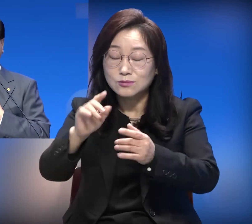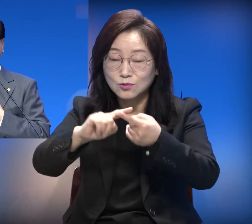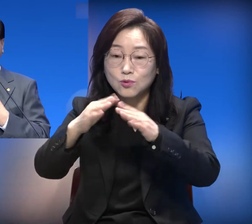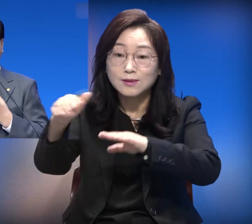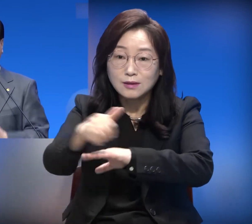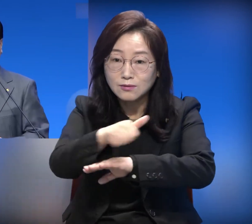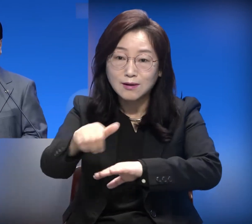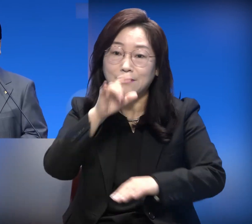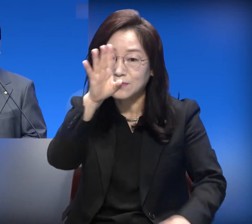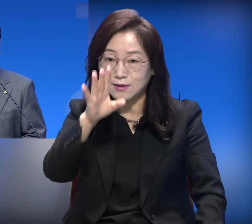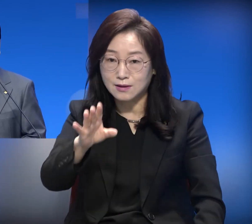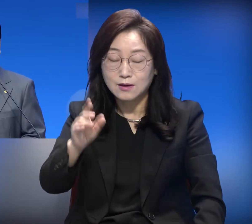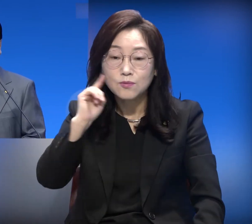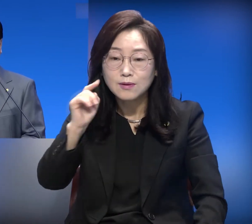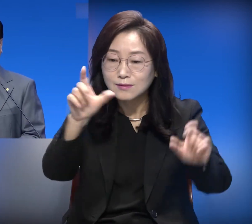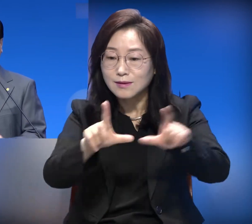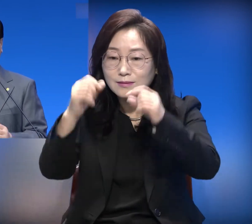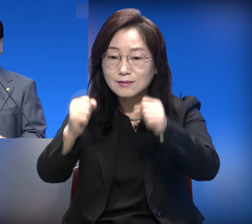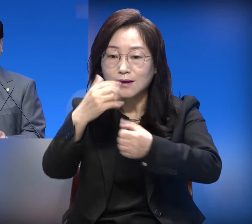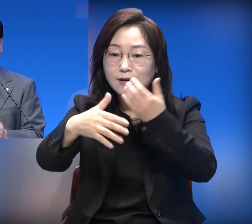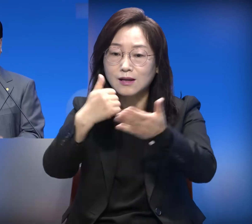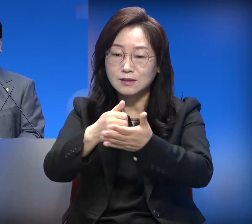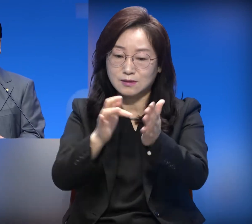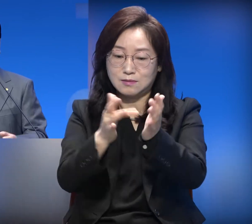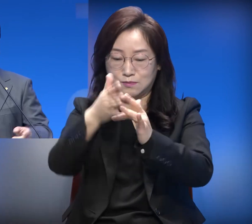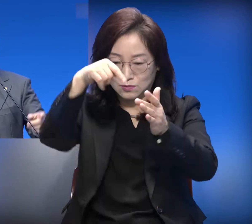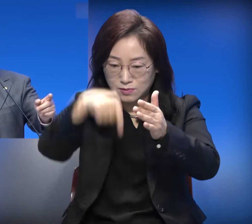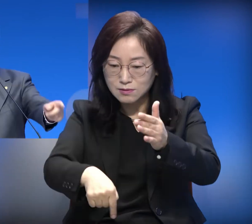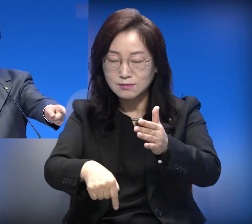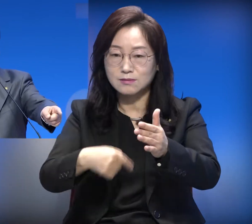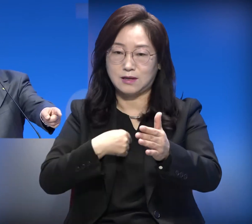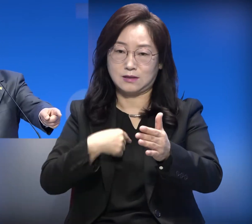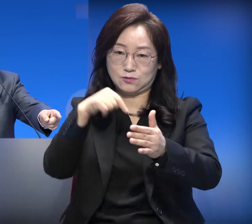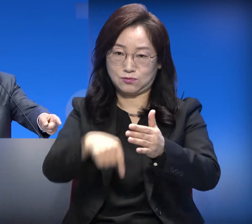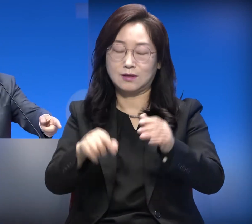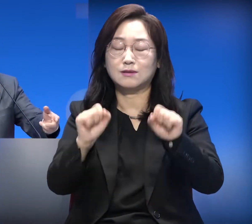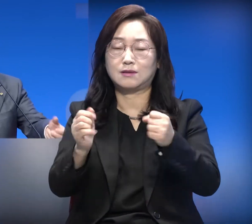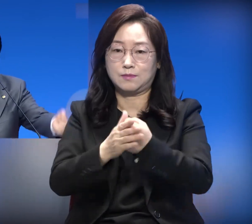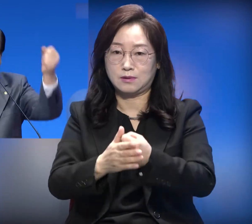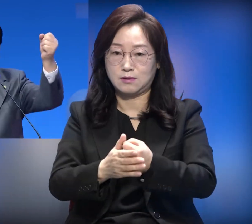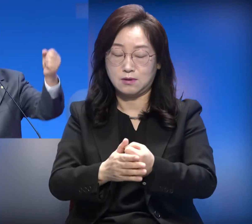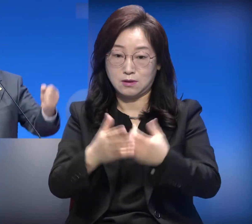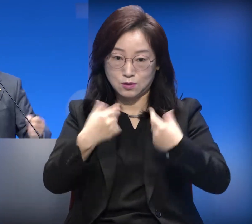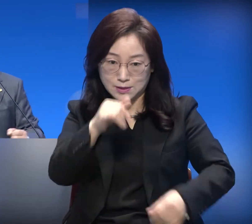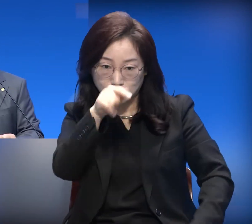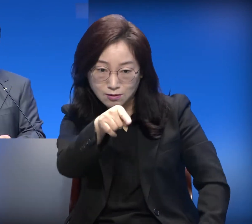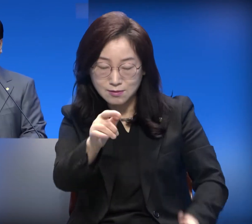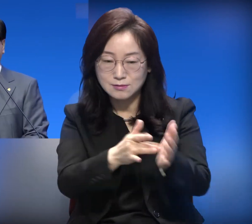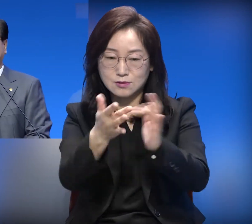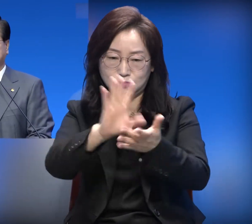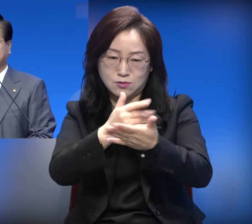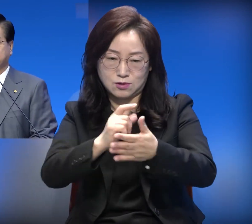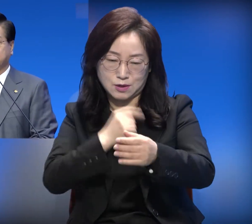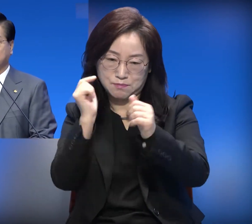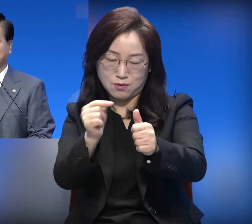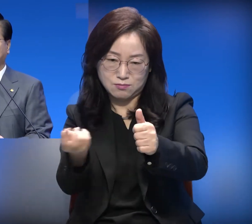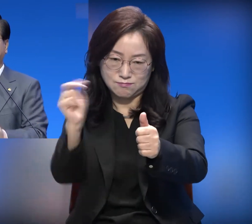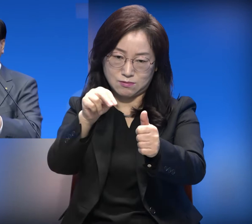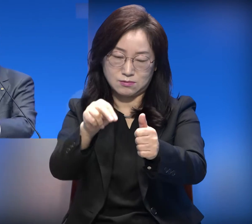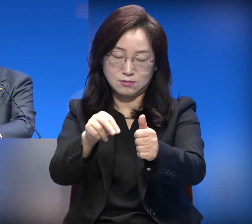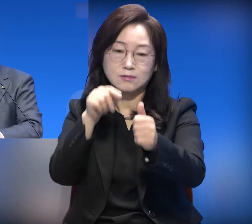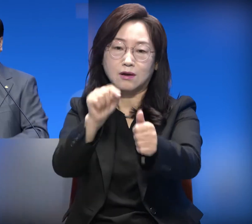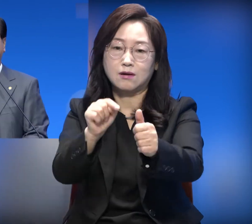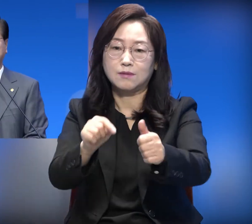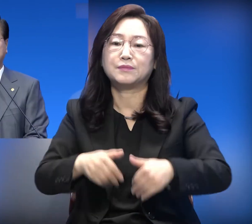살아계신 예수님이 우리 마음 가운데 계시기 때문에 절망에 찬 사람에 다가가서 나사렛 예수 이름 명하니 일어나라 외쳐야 되는 것입니다.